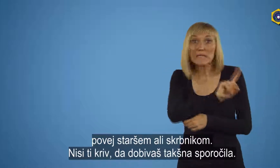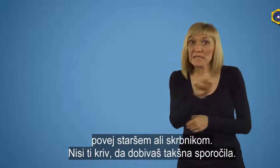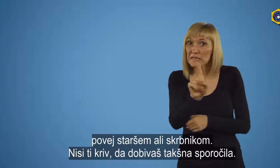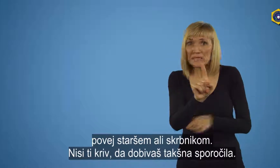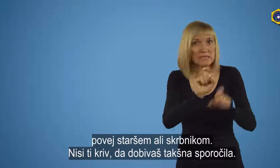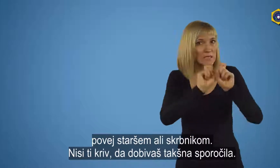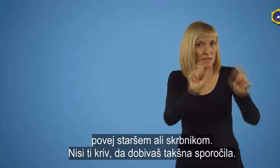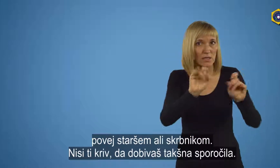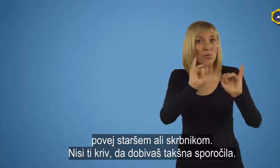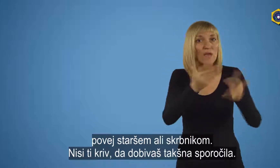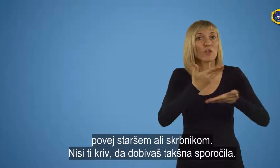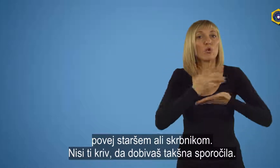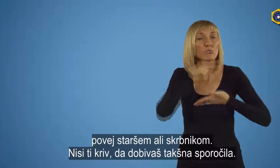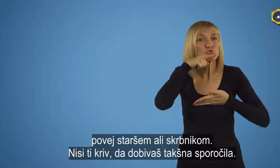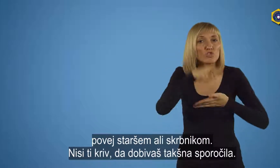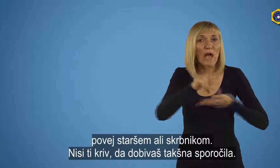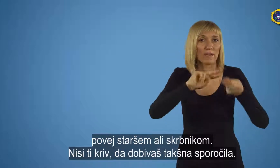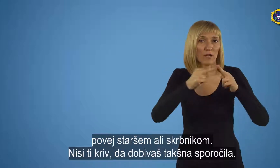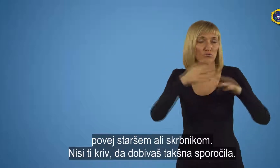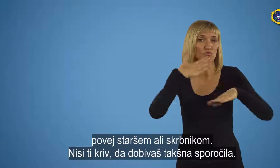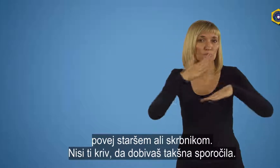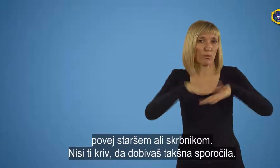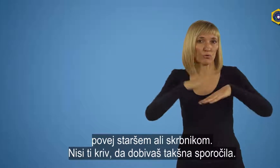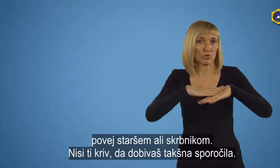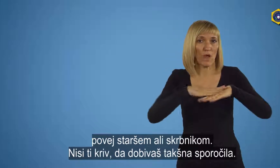Nisi ti kriv, da dobivaš takšna sporočila.